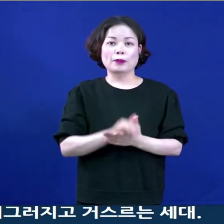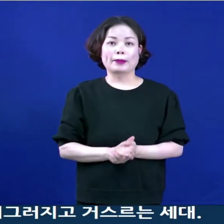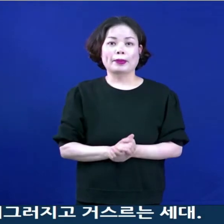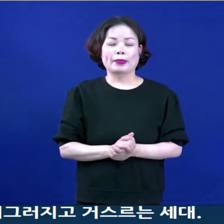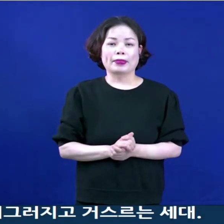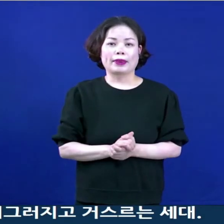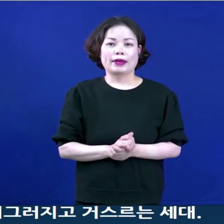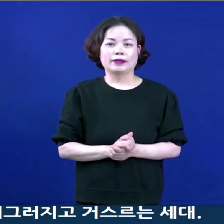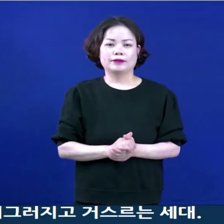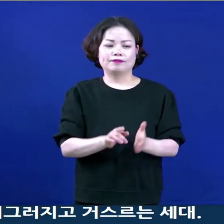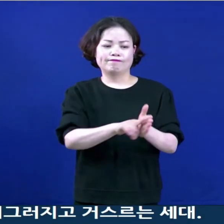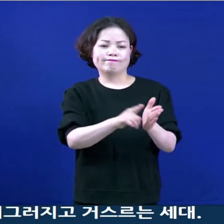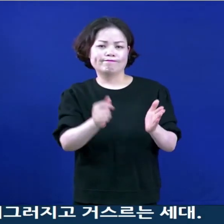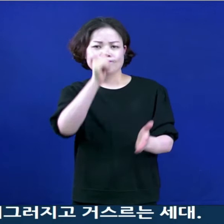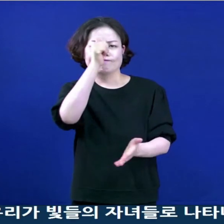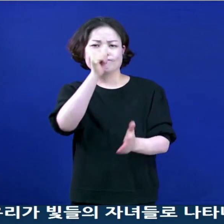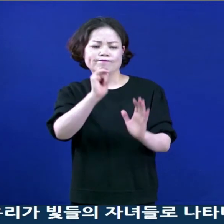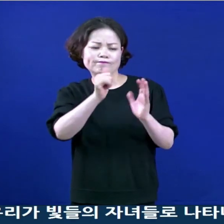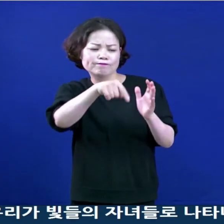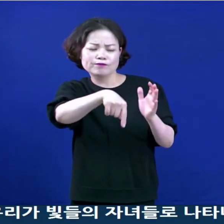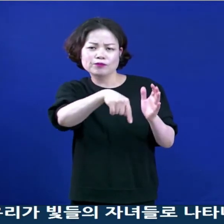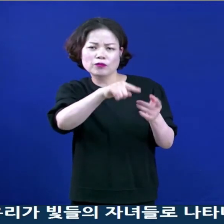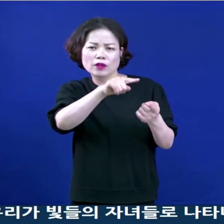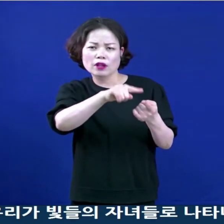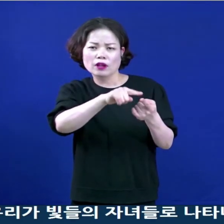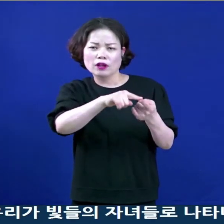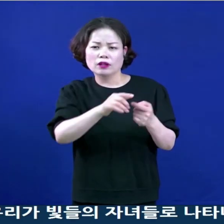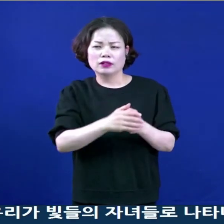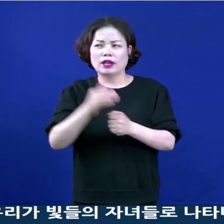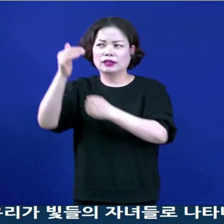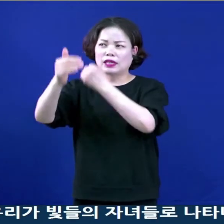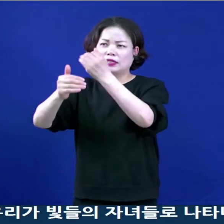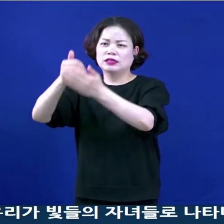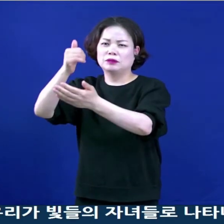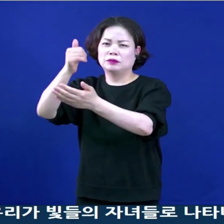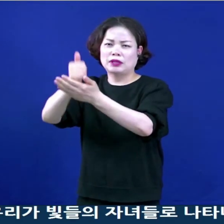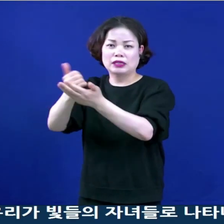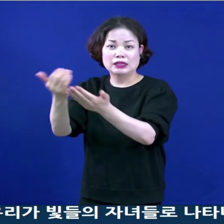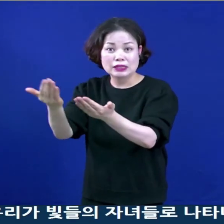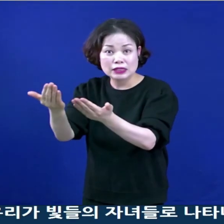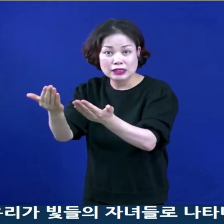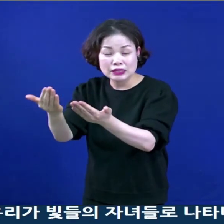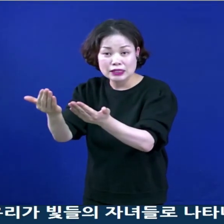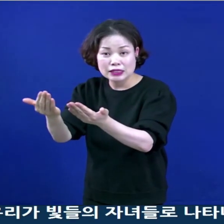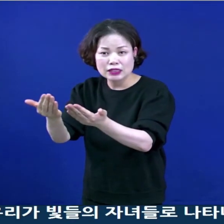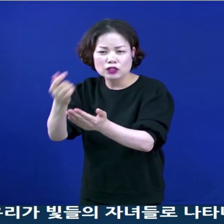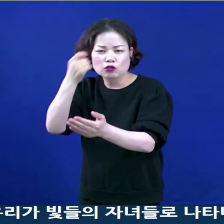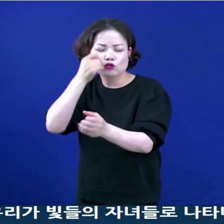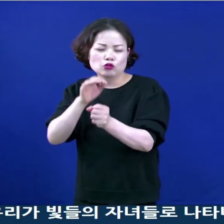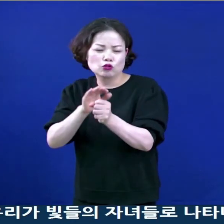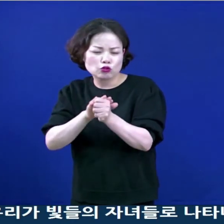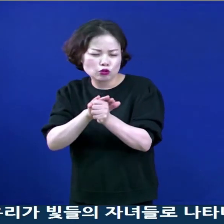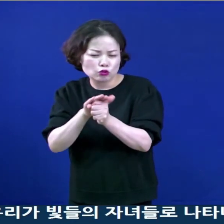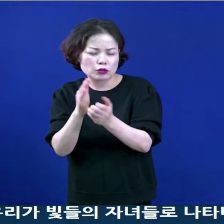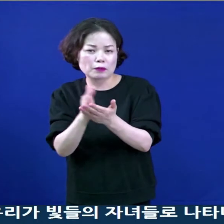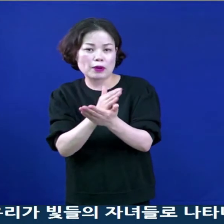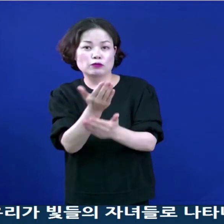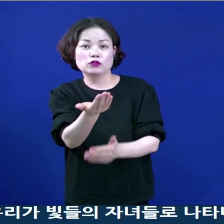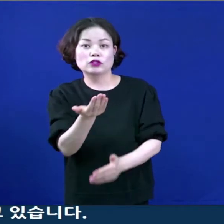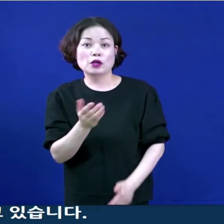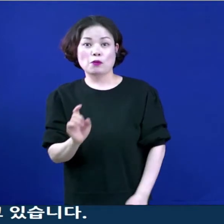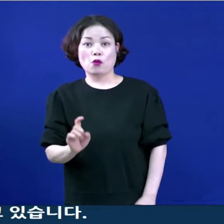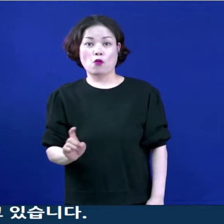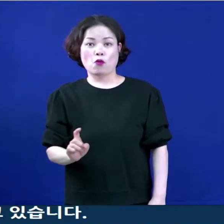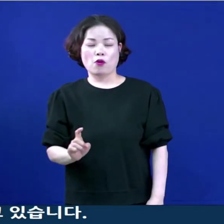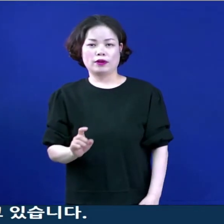자, 타락한 세상에 관해서 하나님이 하신 일 하나는, 긍휼을 베푸시기 전에 뭘